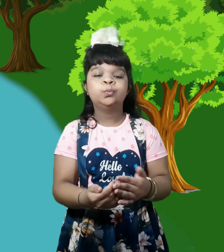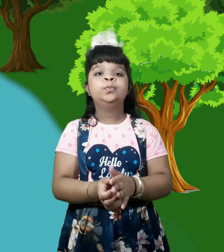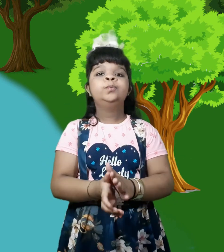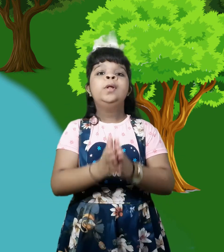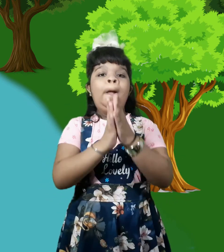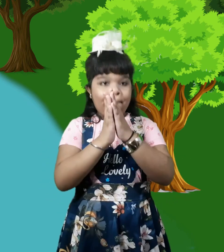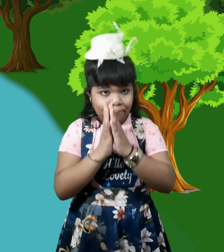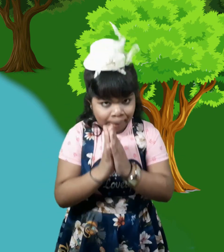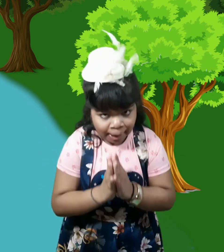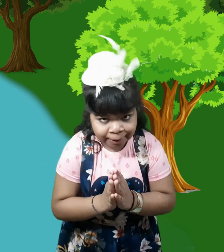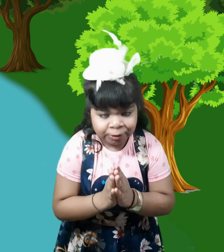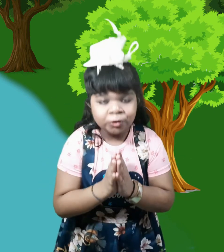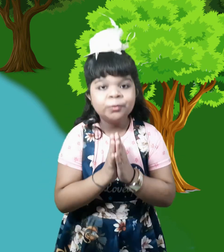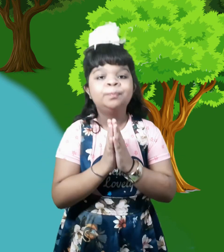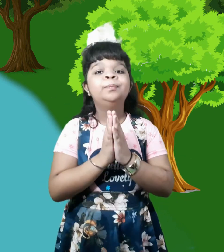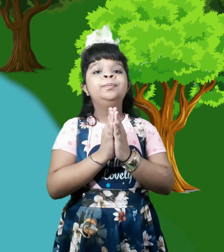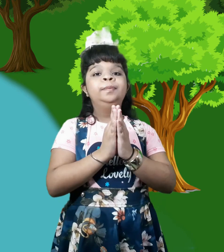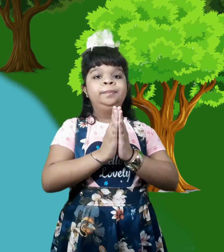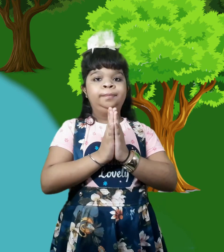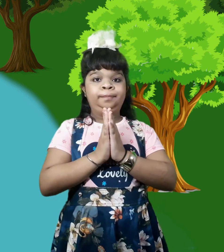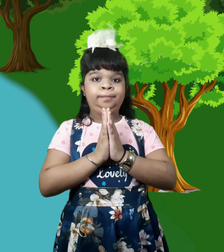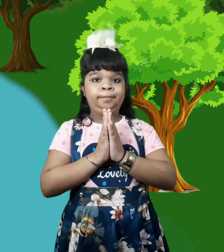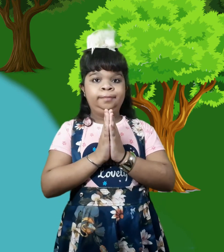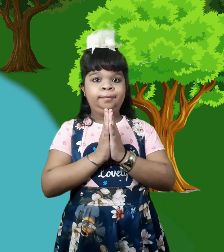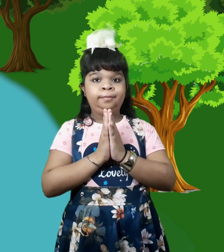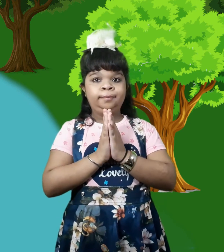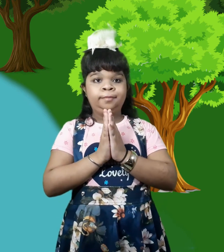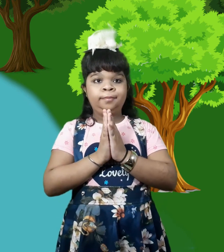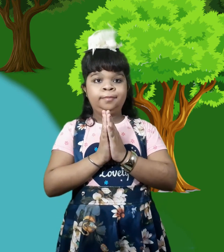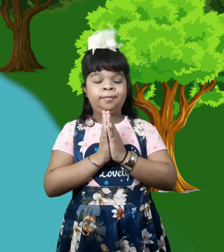Please write your suggestion in comment box. Thank you.